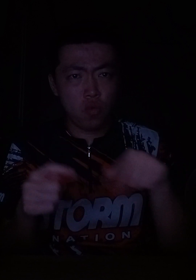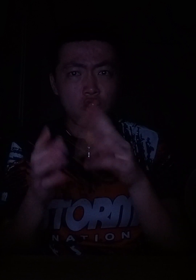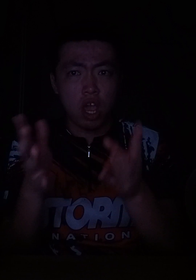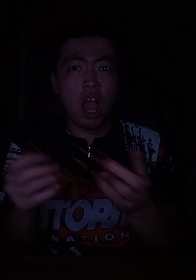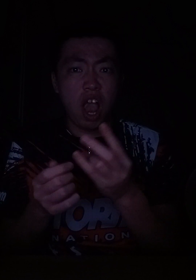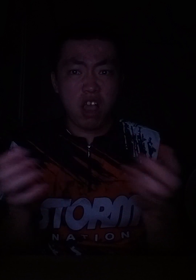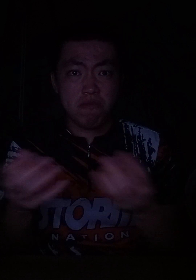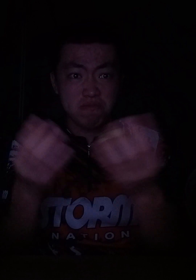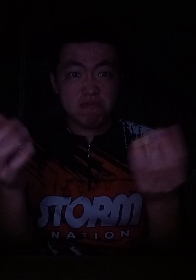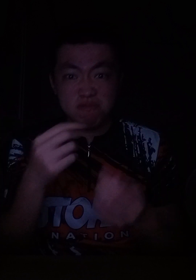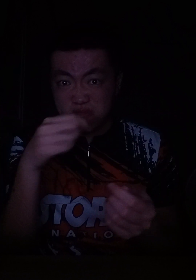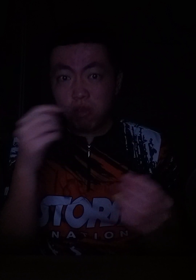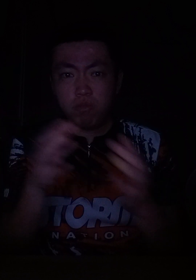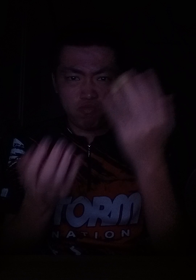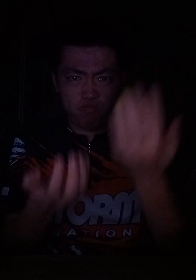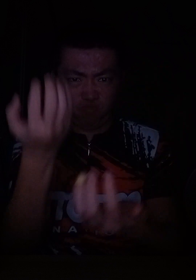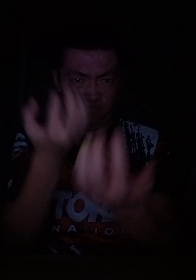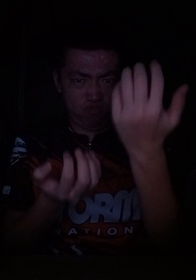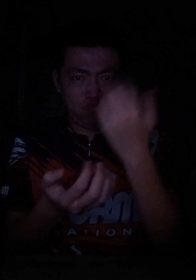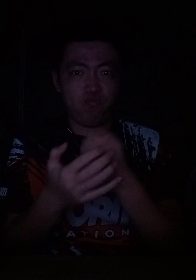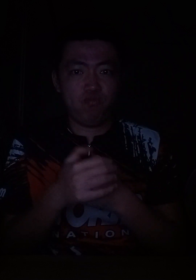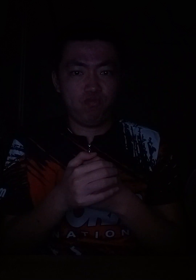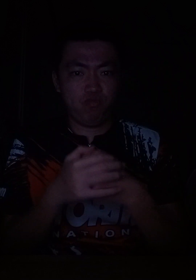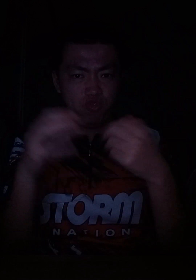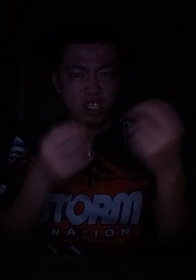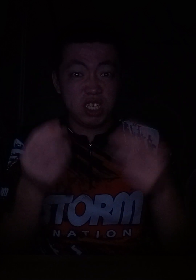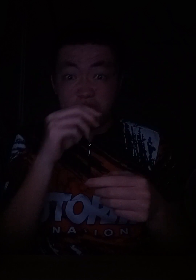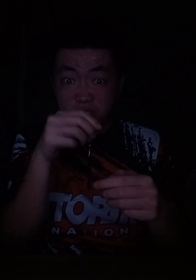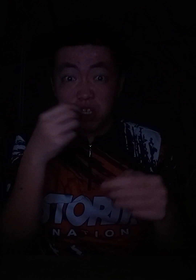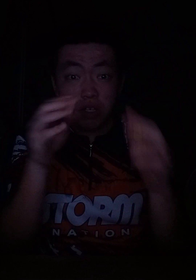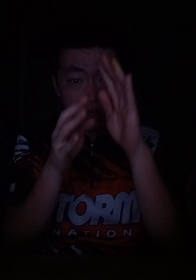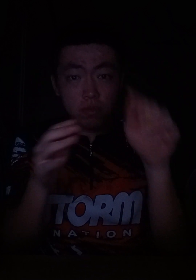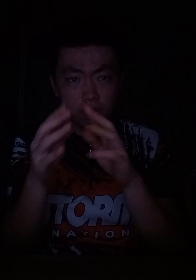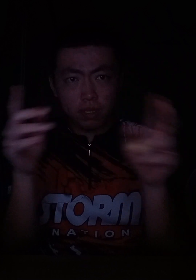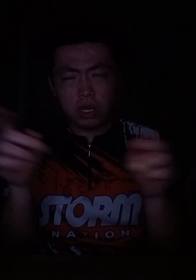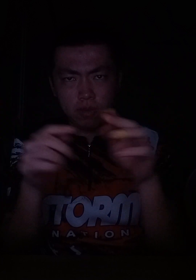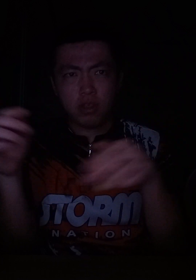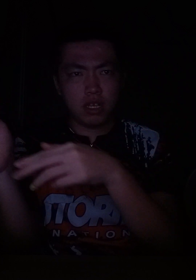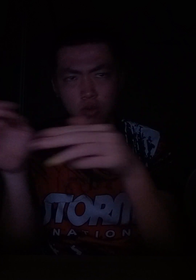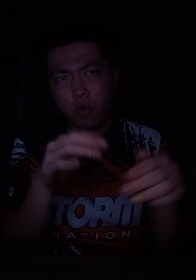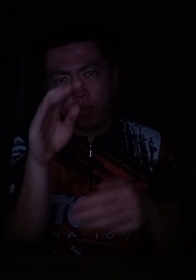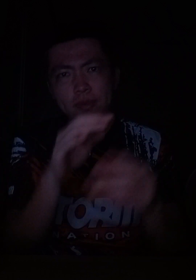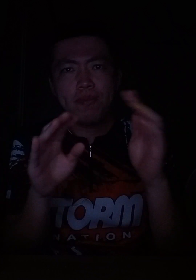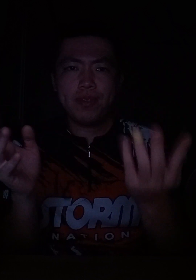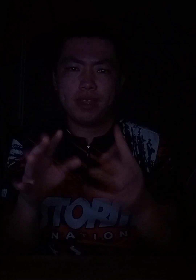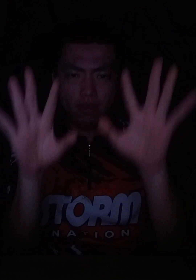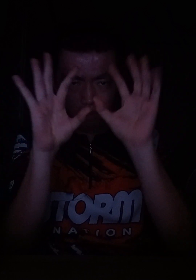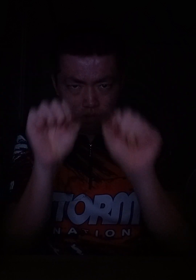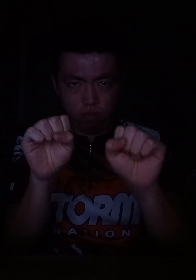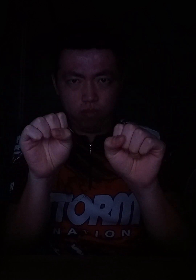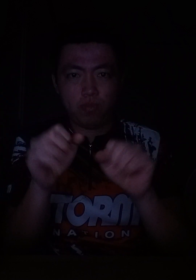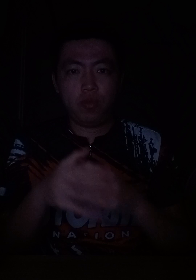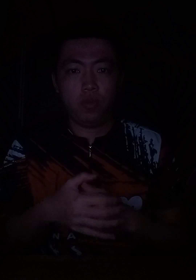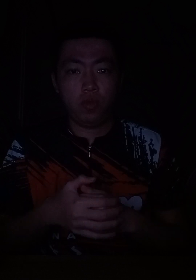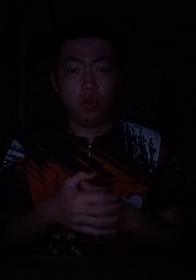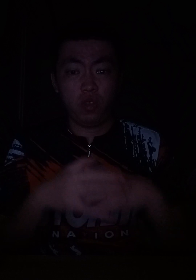한 음식점에서 불이 났습니다. 불은 음식점 내부와 집기류 등을 태우고 약 40분 만에 꺼졌습니다. 가게